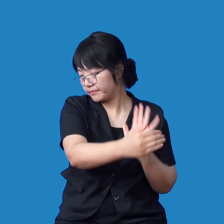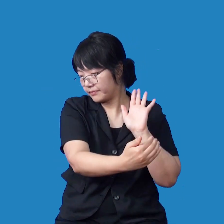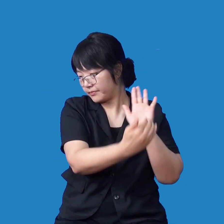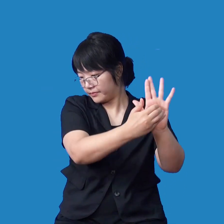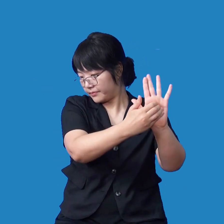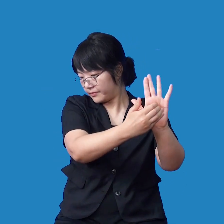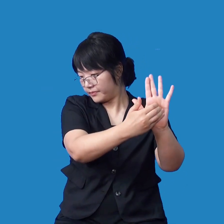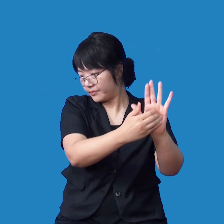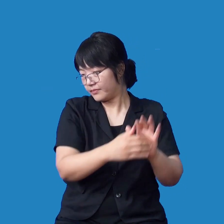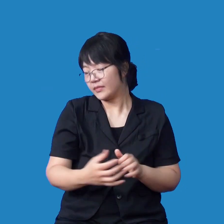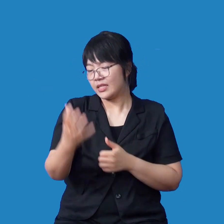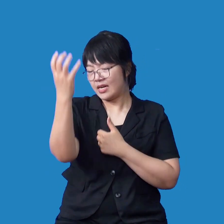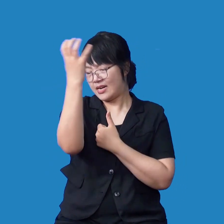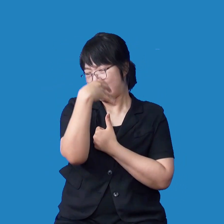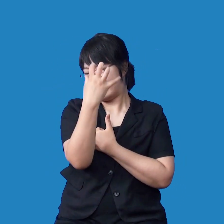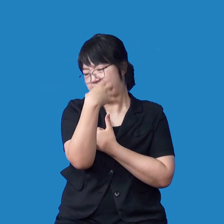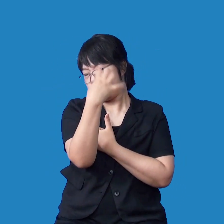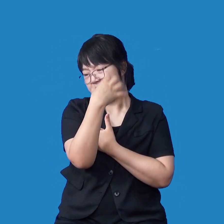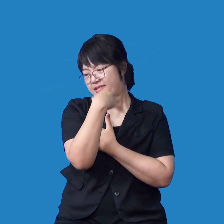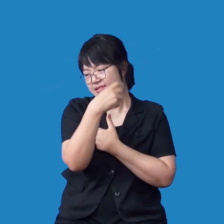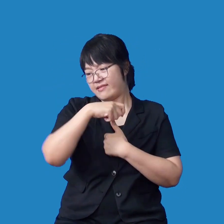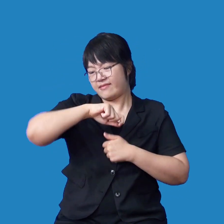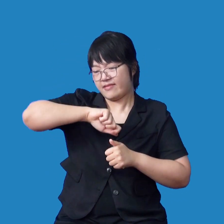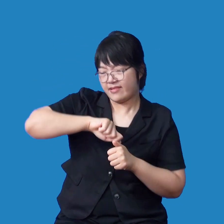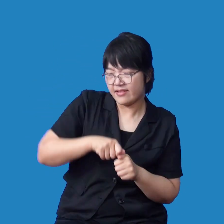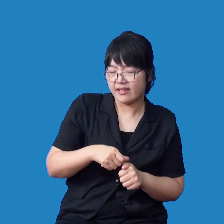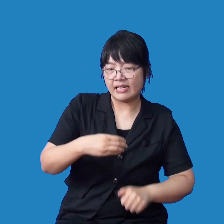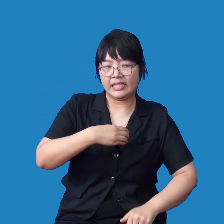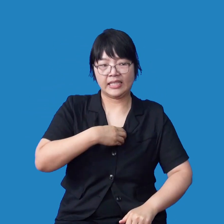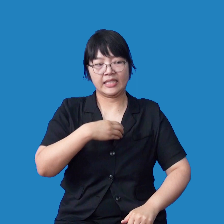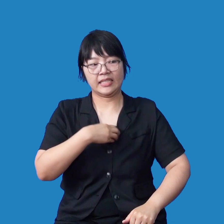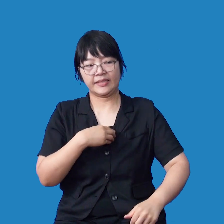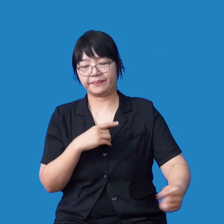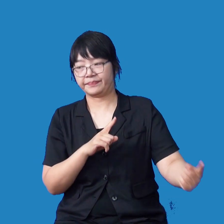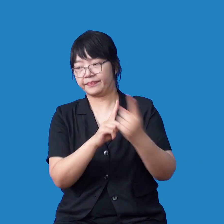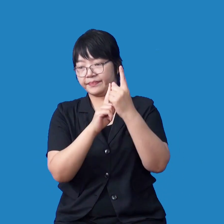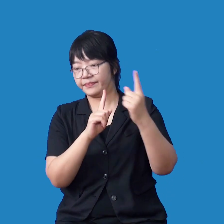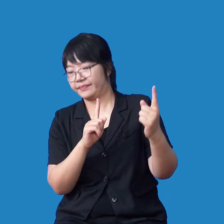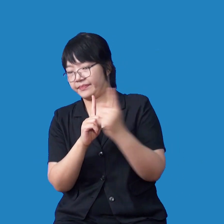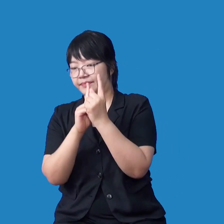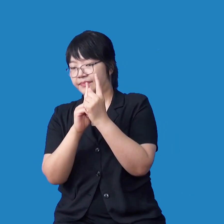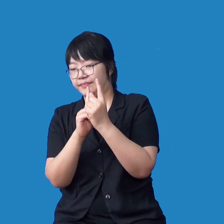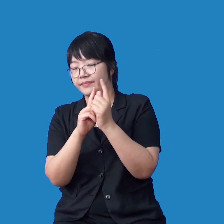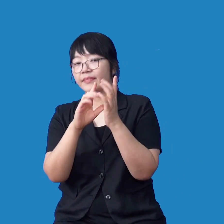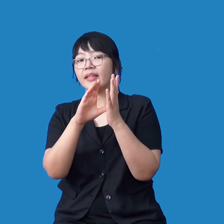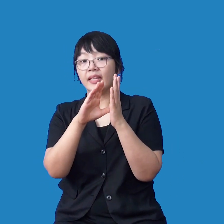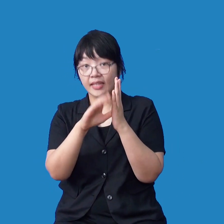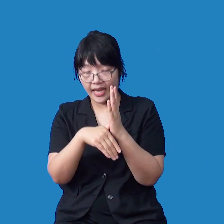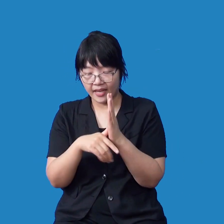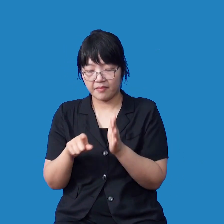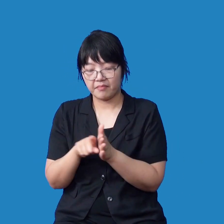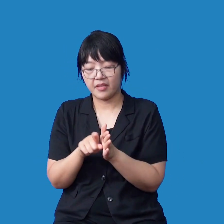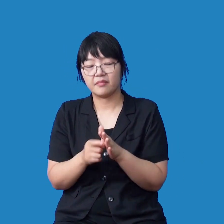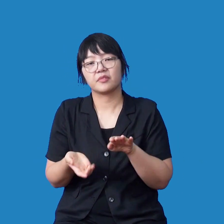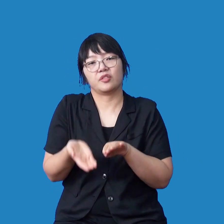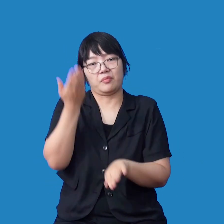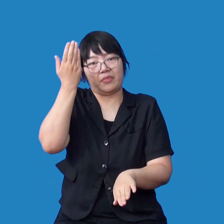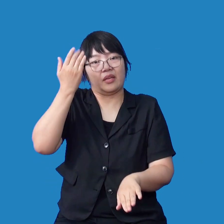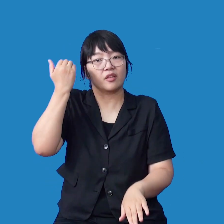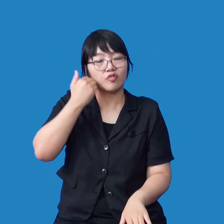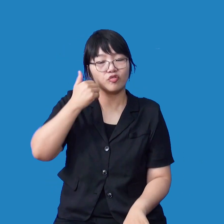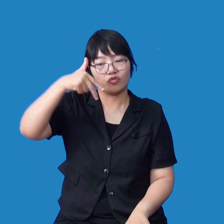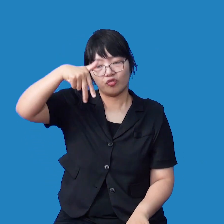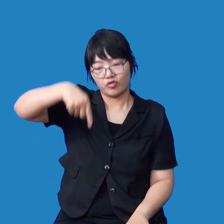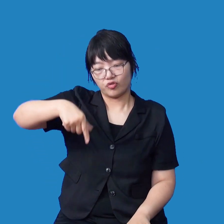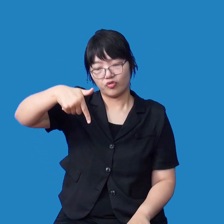다가오는 일제의 탄압의 손길을 느끼면서 당시에 우리의 자랑스러운 선배 주기철